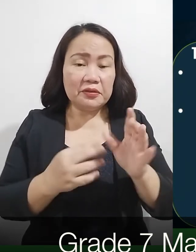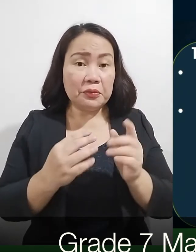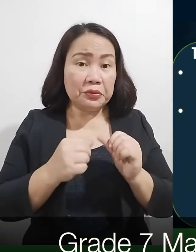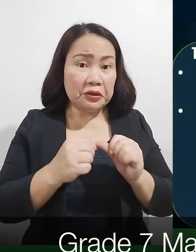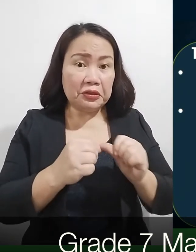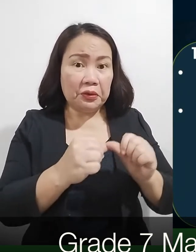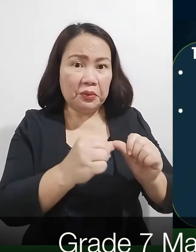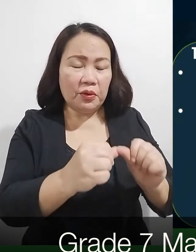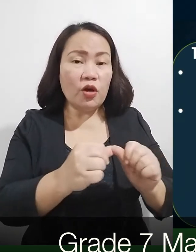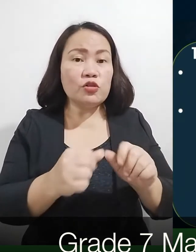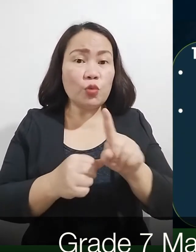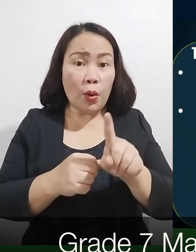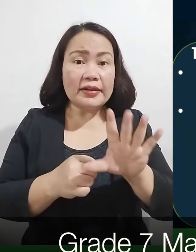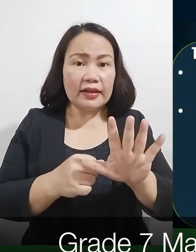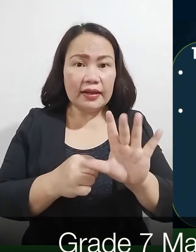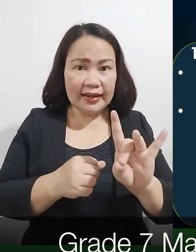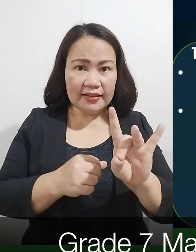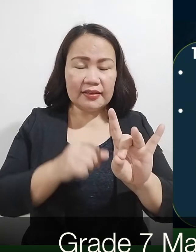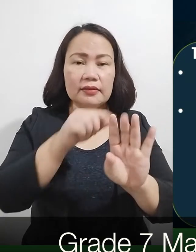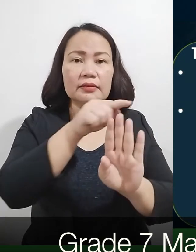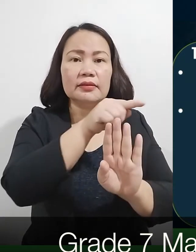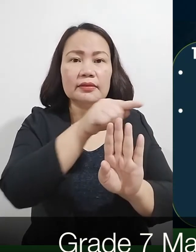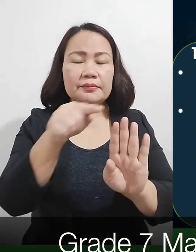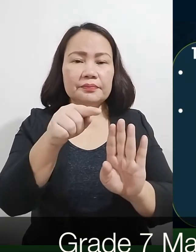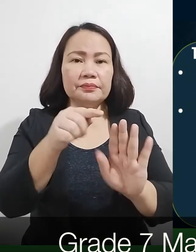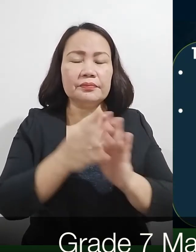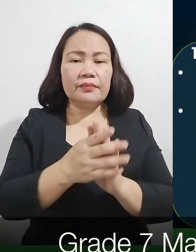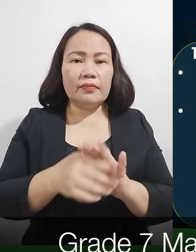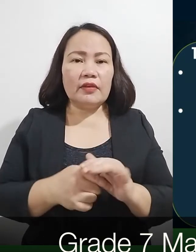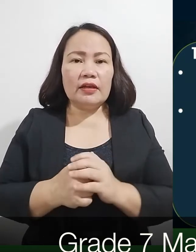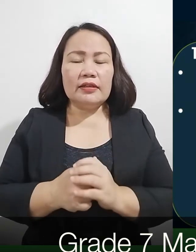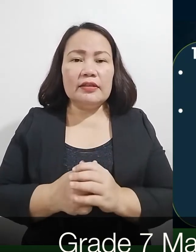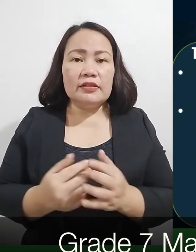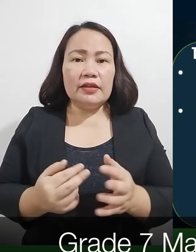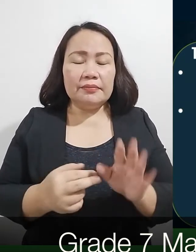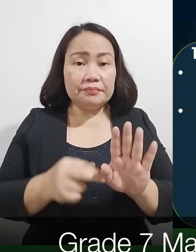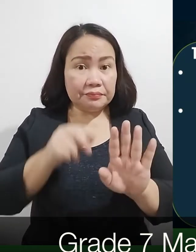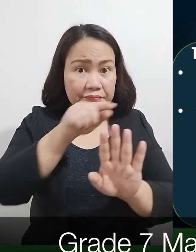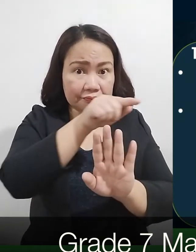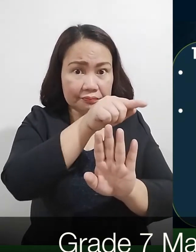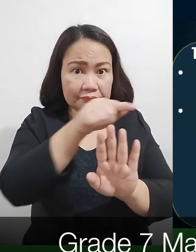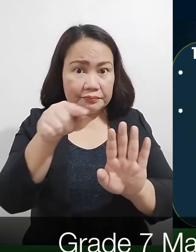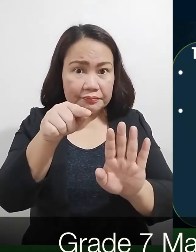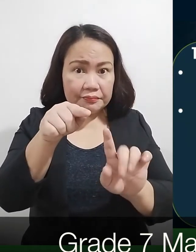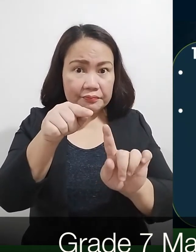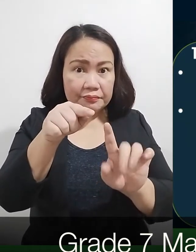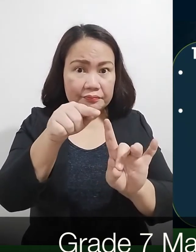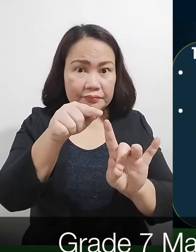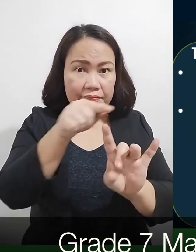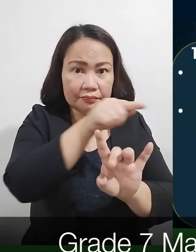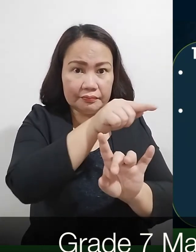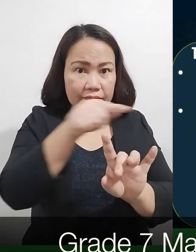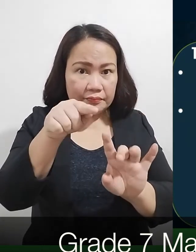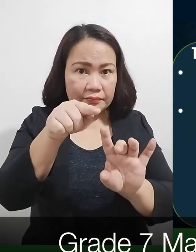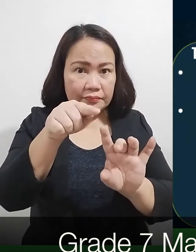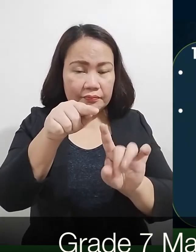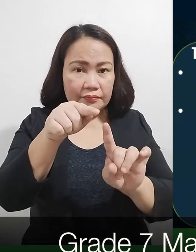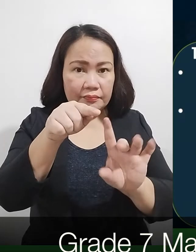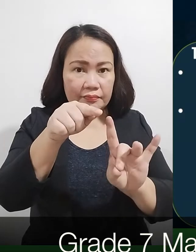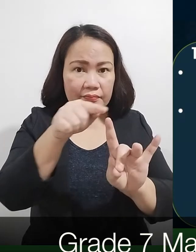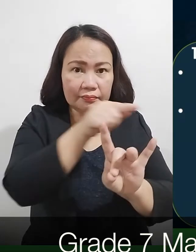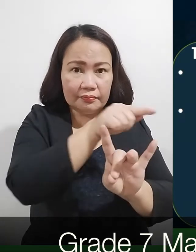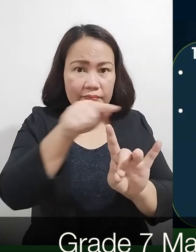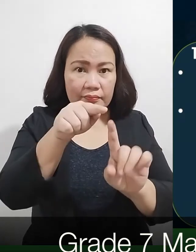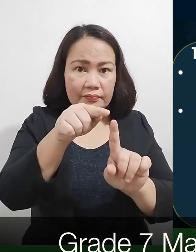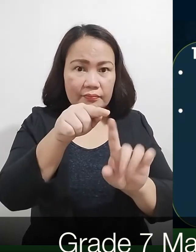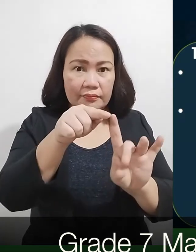181818. So, ang bar natin ay ilalagay ko dun sa repeating blocks na 1, 8.